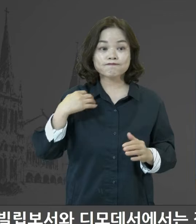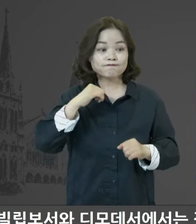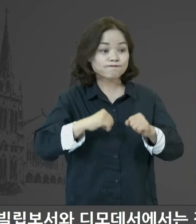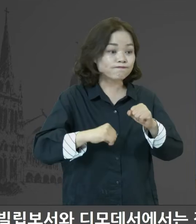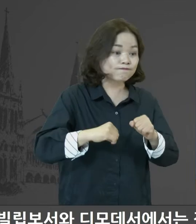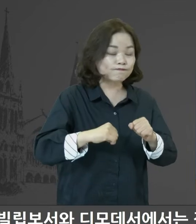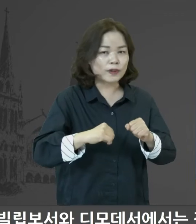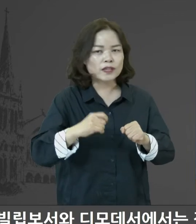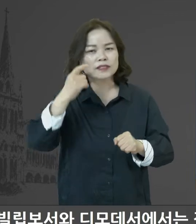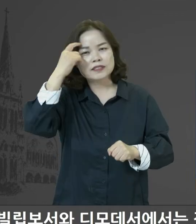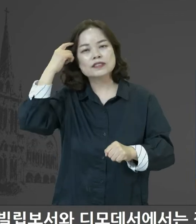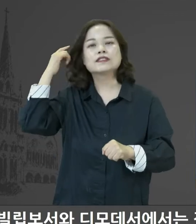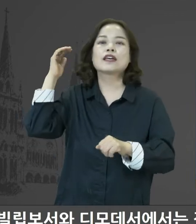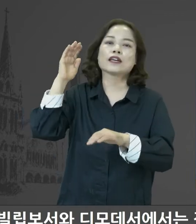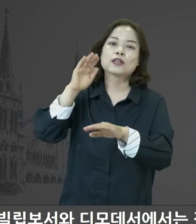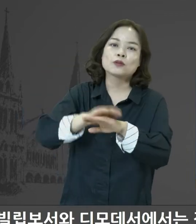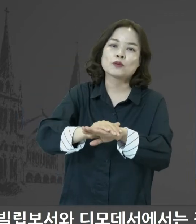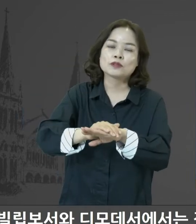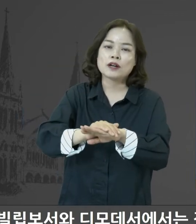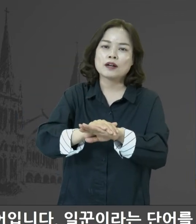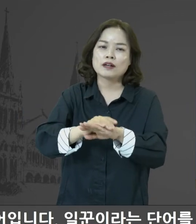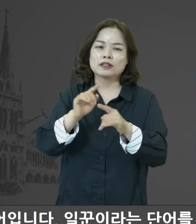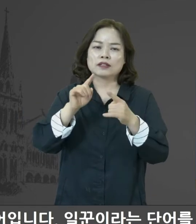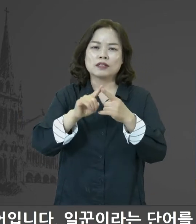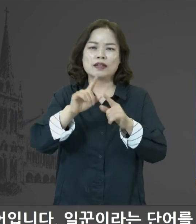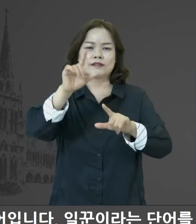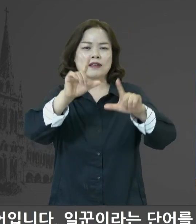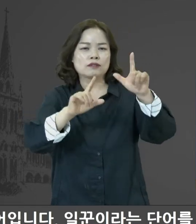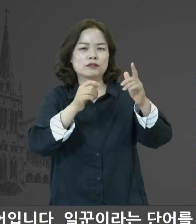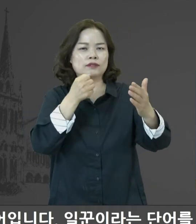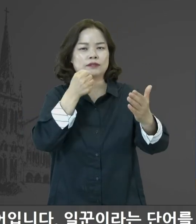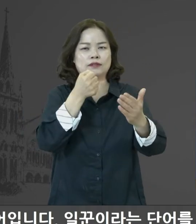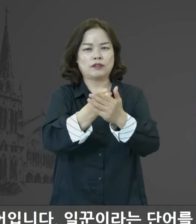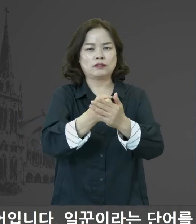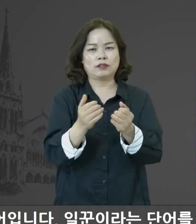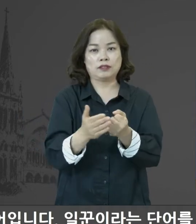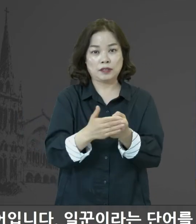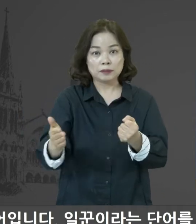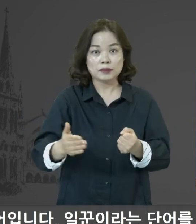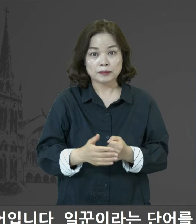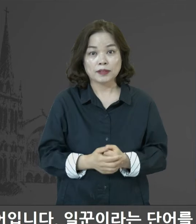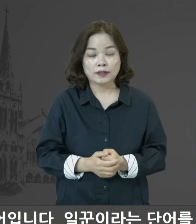것이 지혜로울까 하고 그 방향성과 태도를 결정해야 하기 때문입니다.